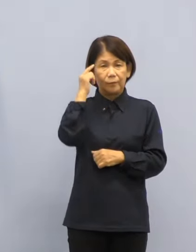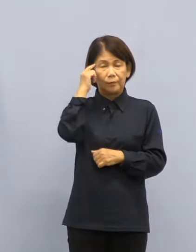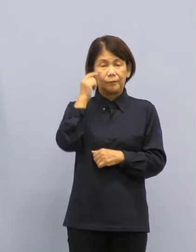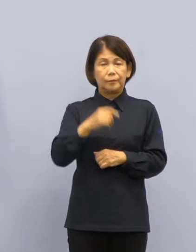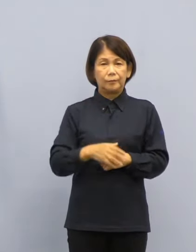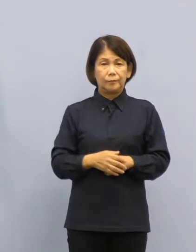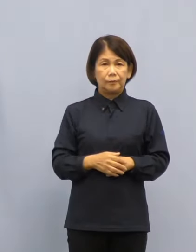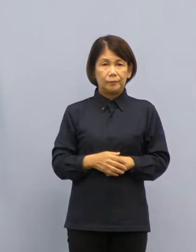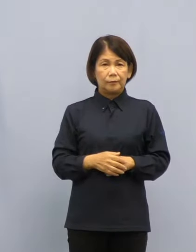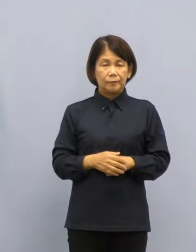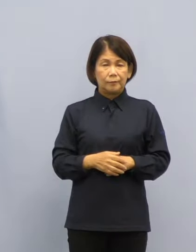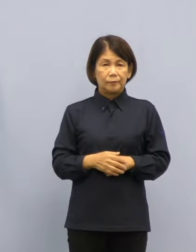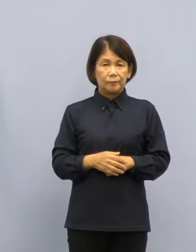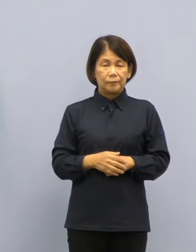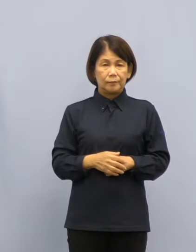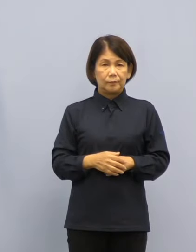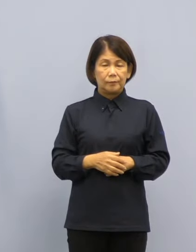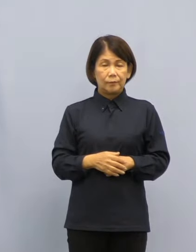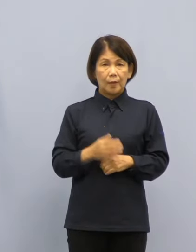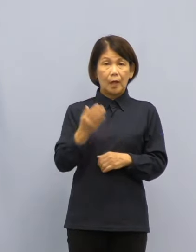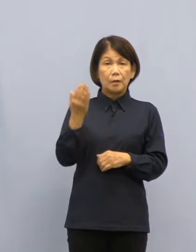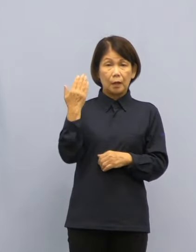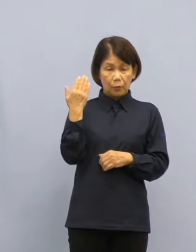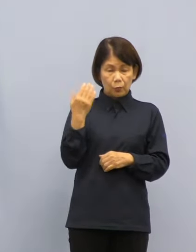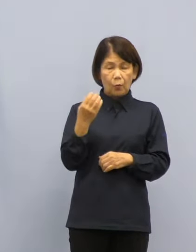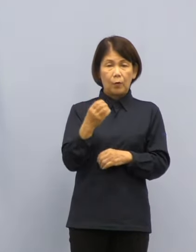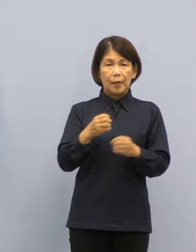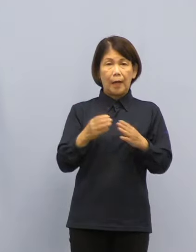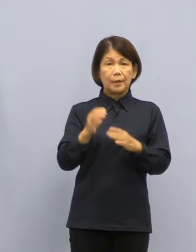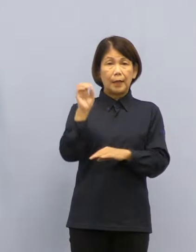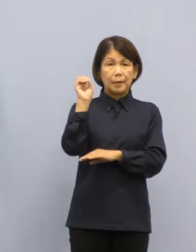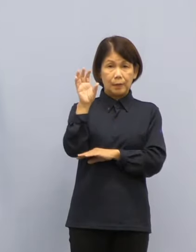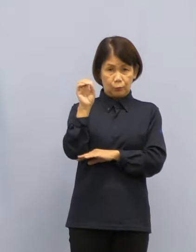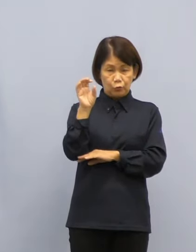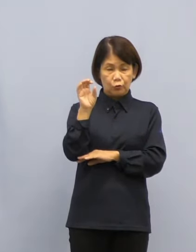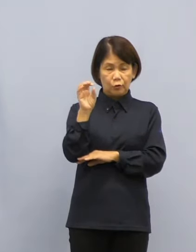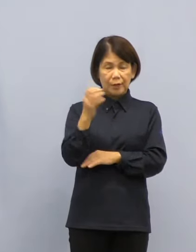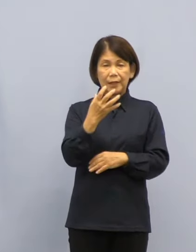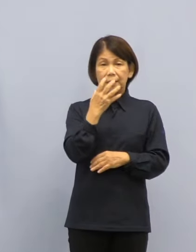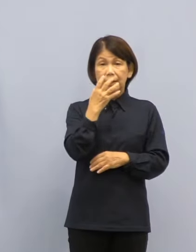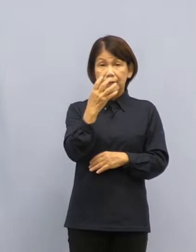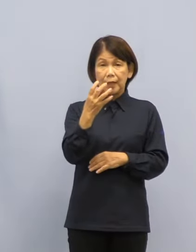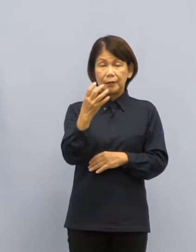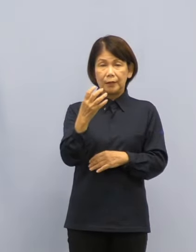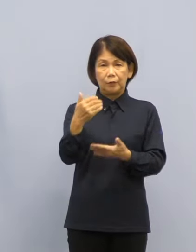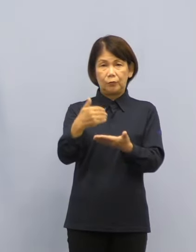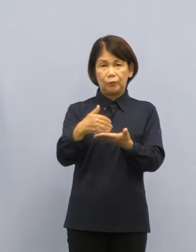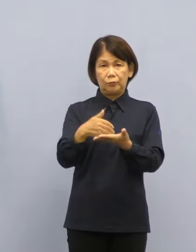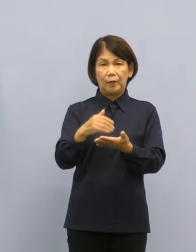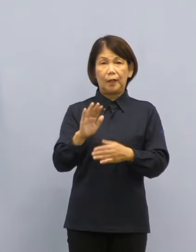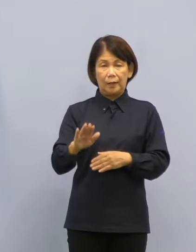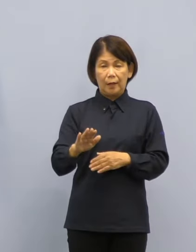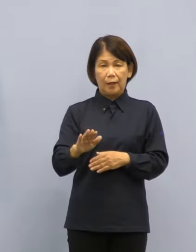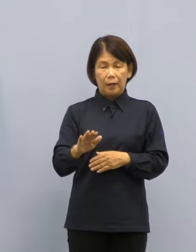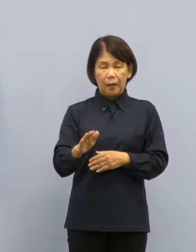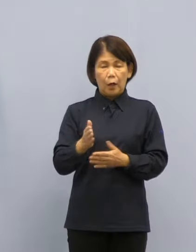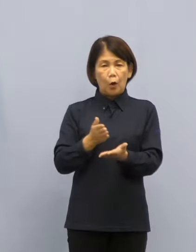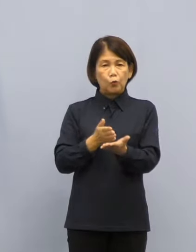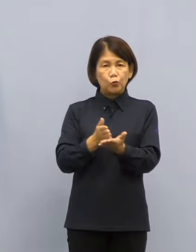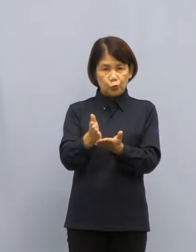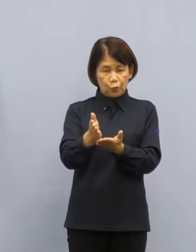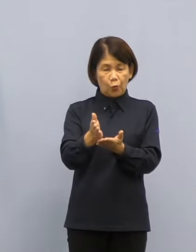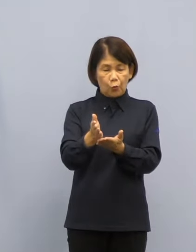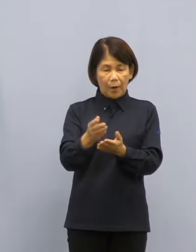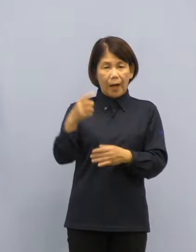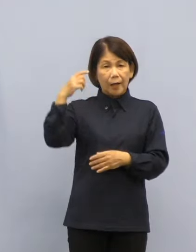ございます。はい、それと先ほど長崎新聞さんから新幹線の話出ましたけども、はいはい、ルート的なものっていうと、佐賀